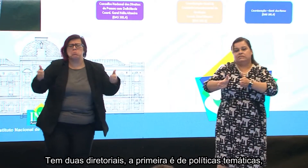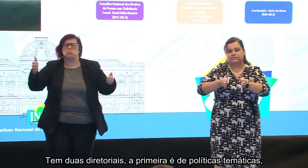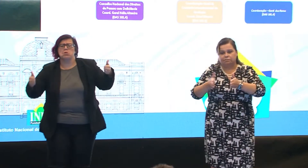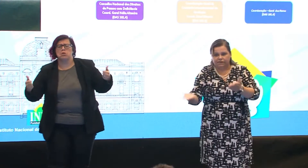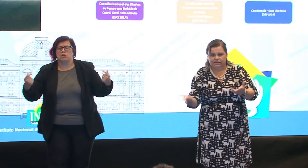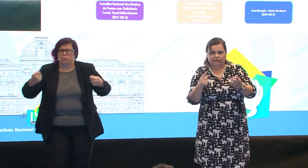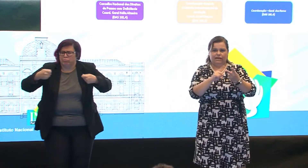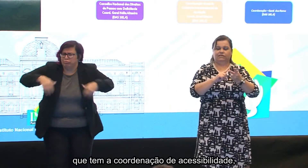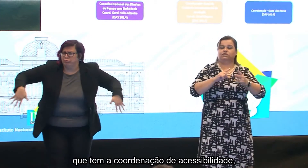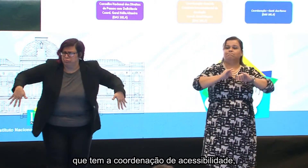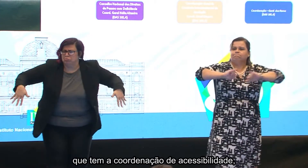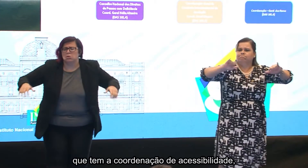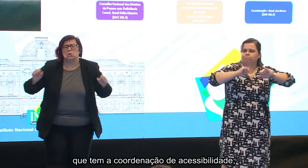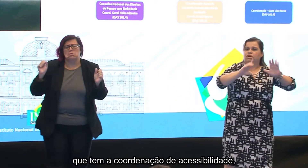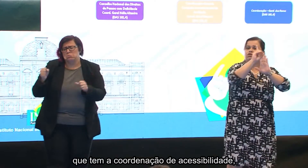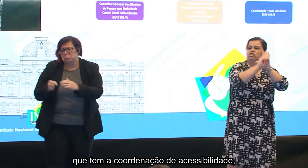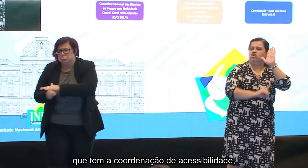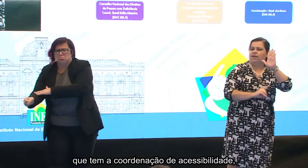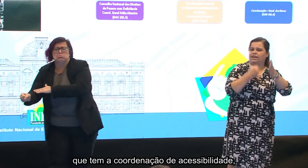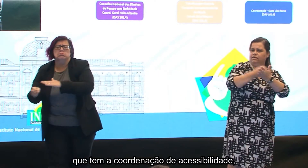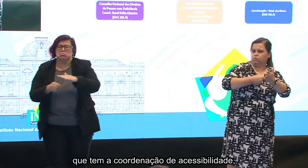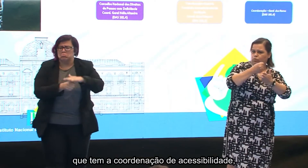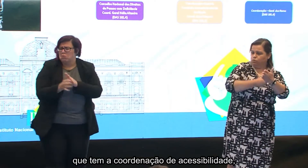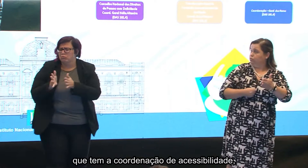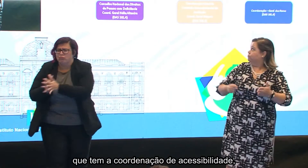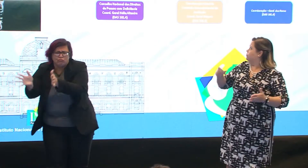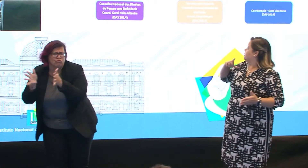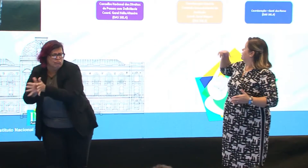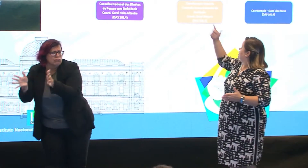temáticas, que tem a coordenação de acessibilidade.